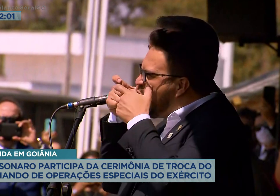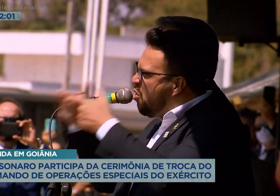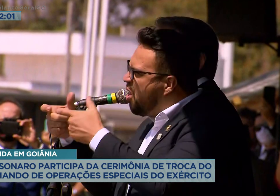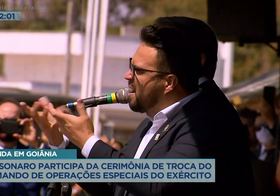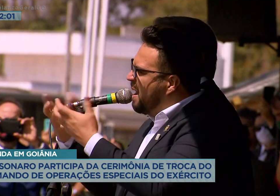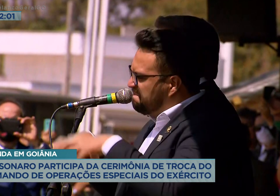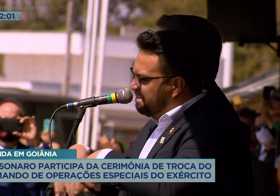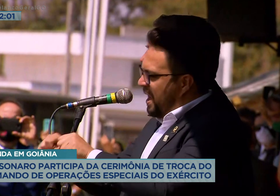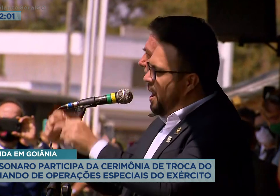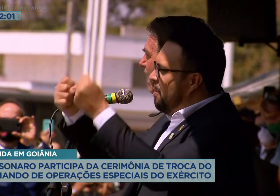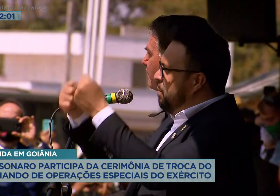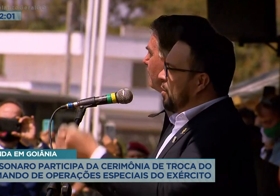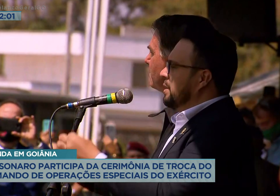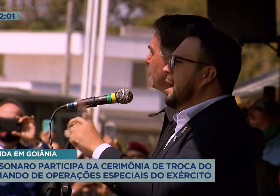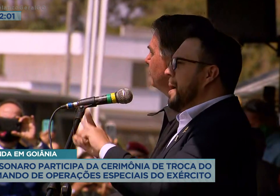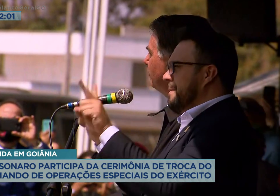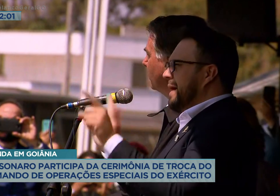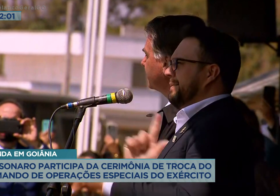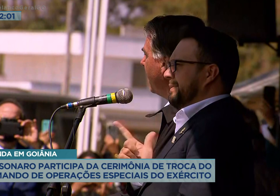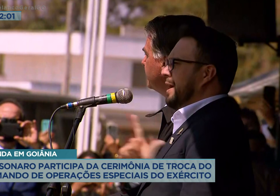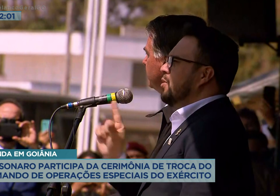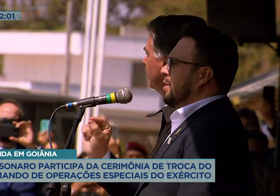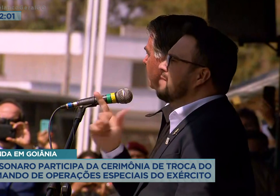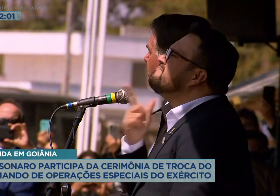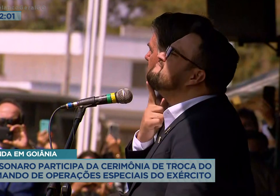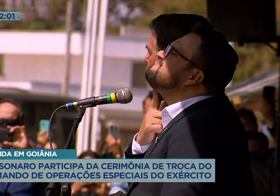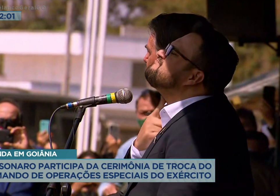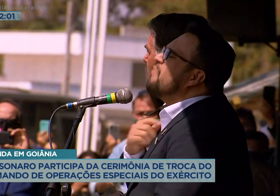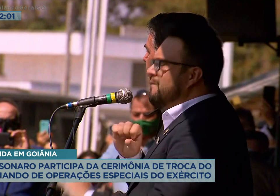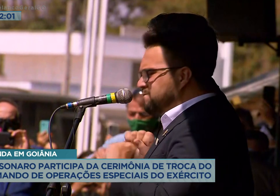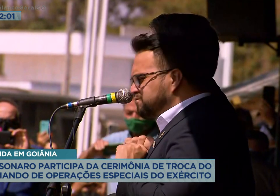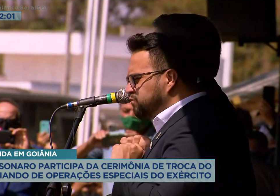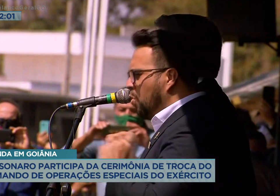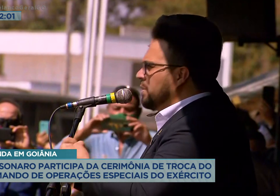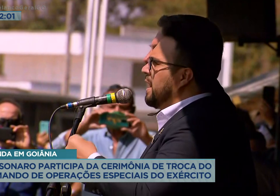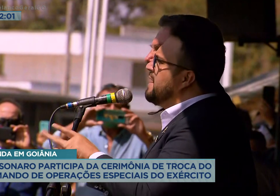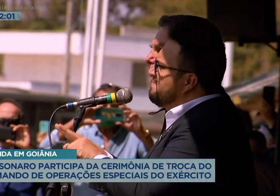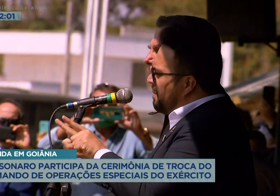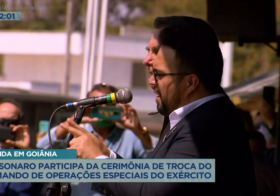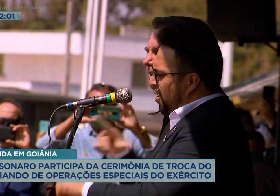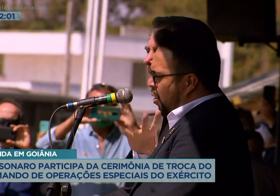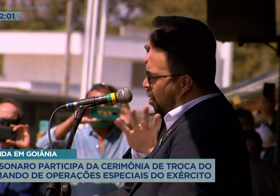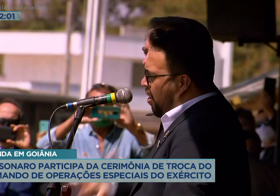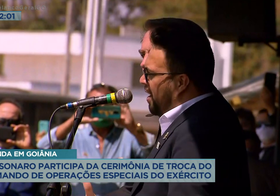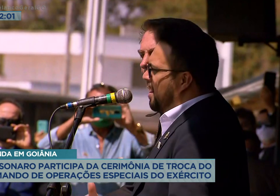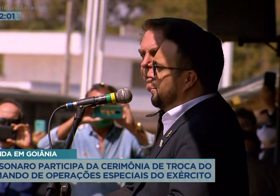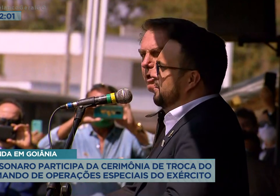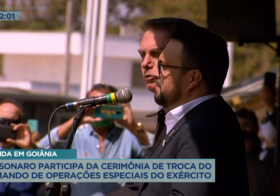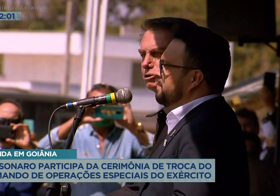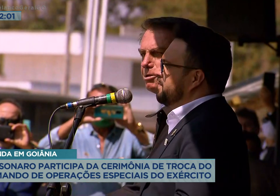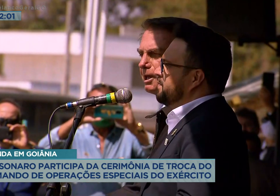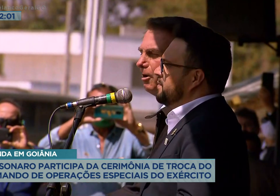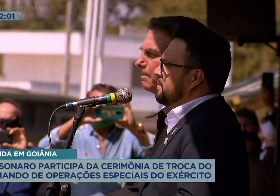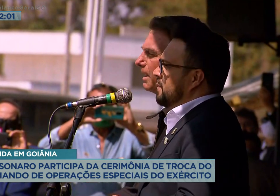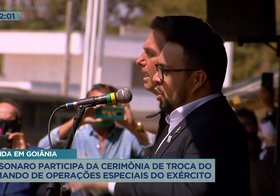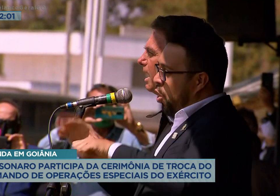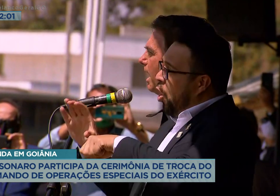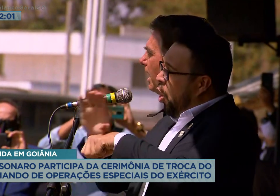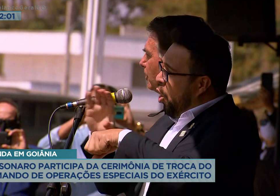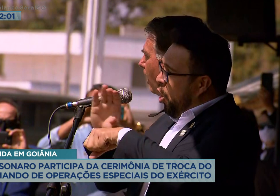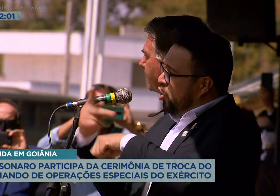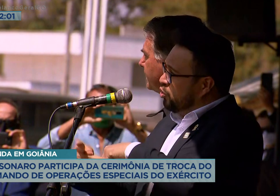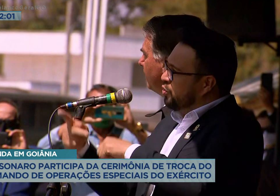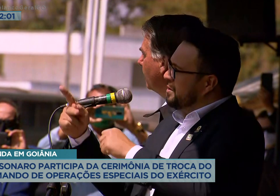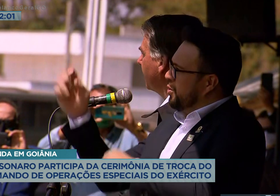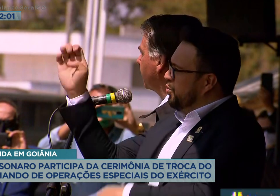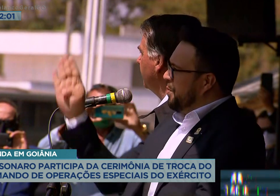temos uma inabalável vontade e disposição para que a nossa Constituição,